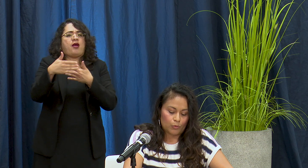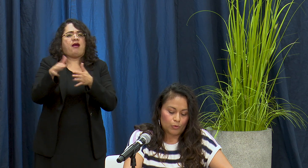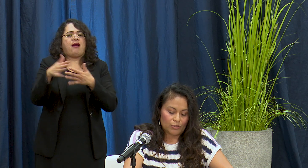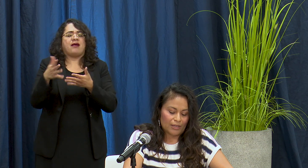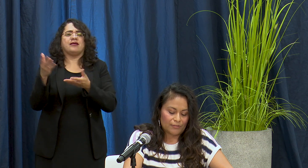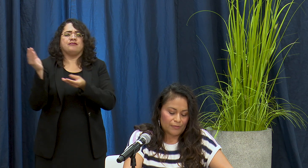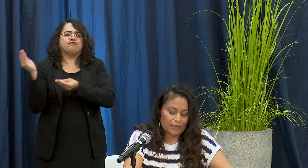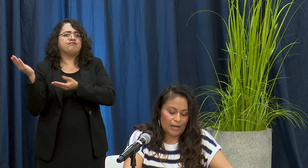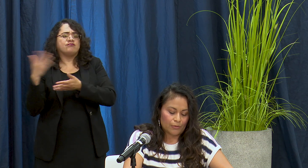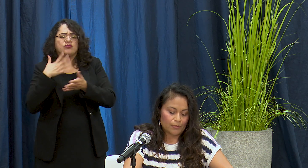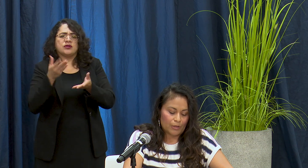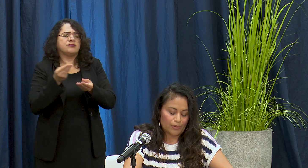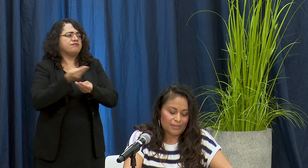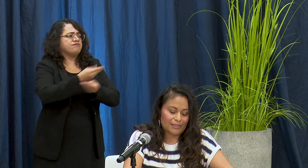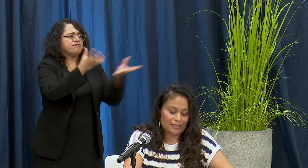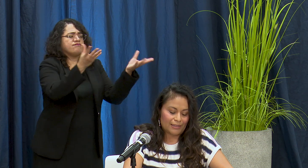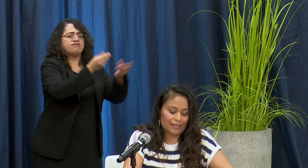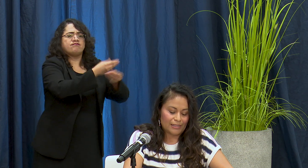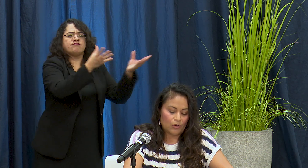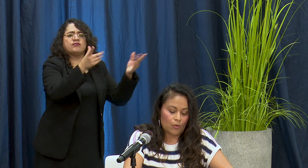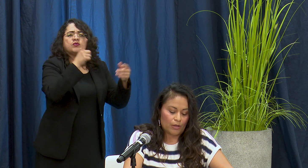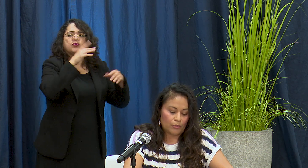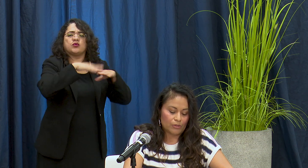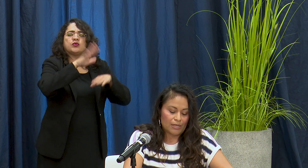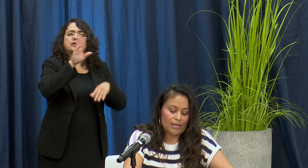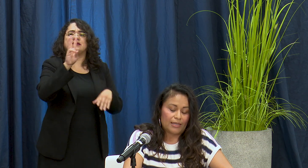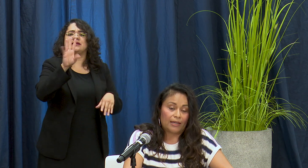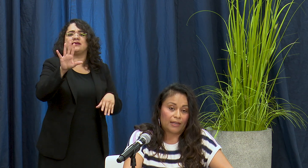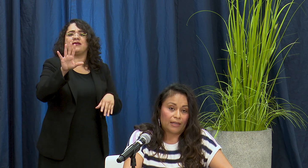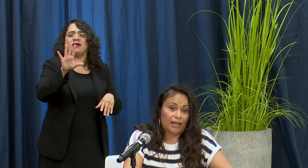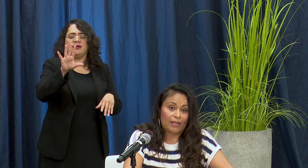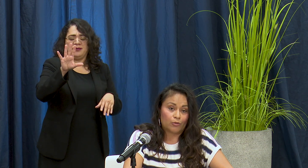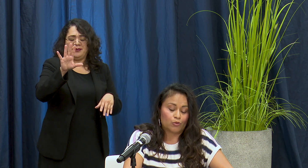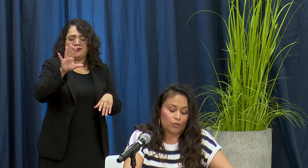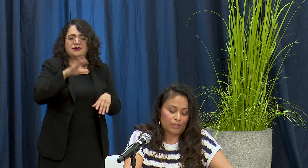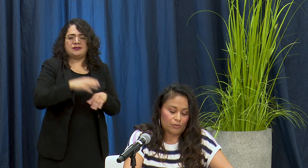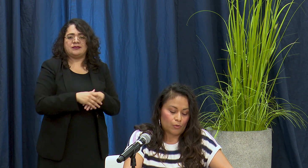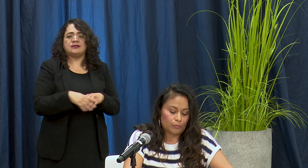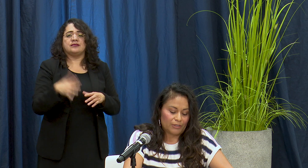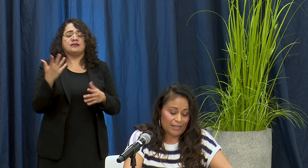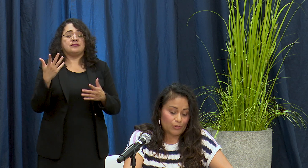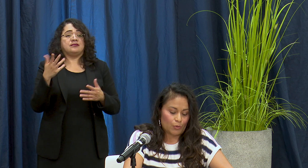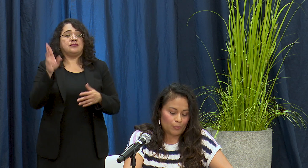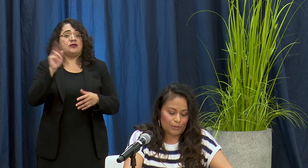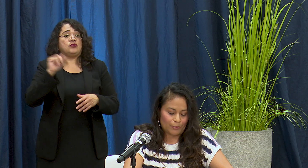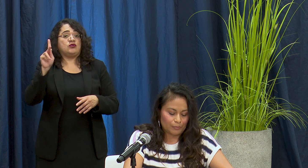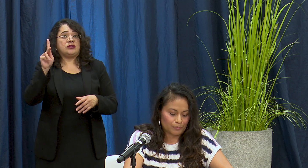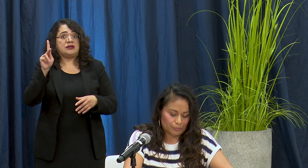a adultos clasificados mayores de 65 años y a ellos con riesgo.